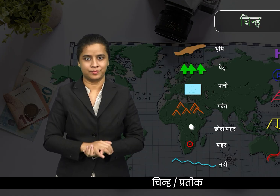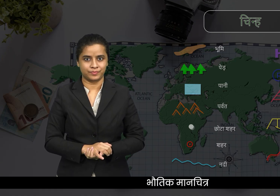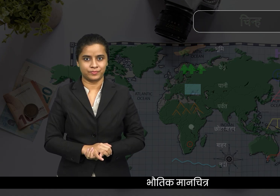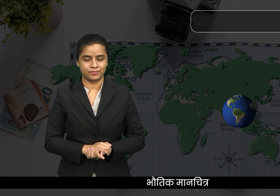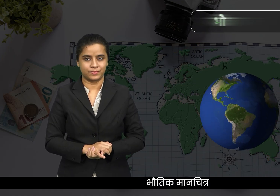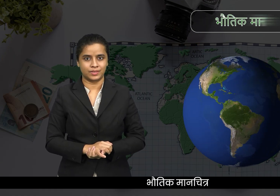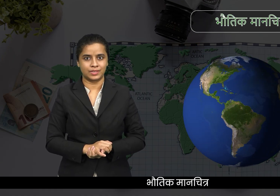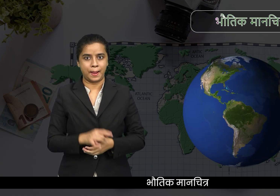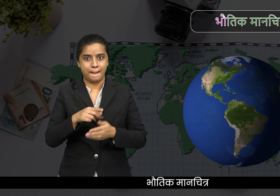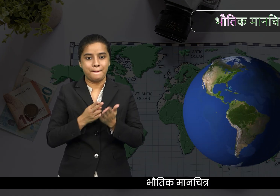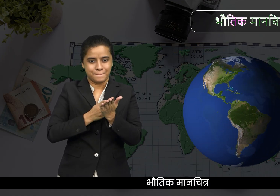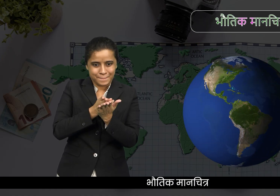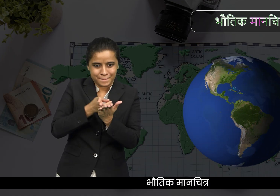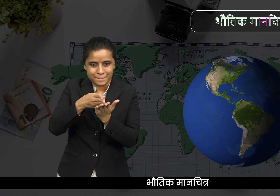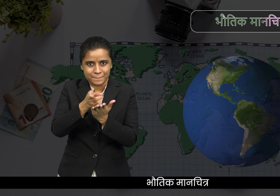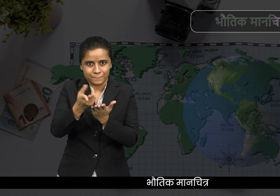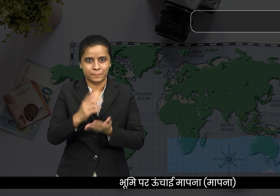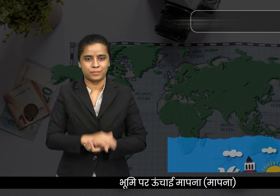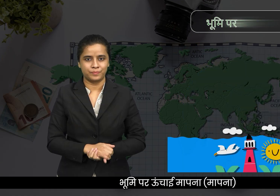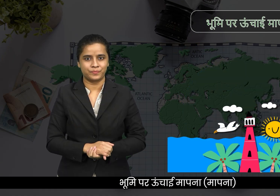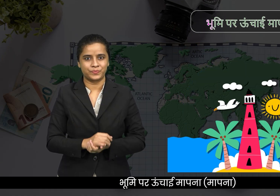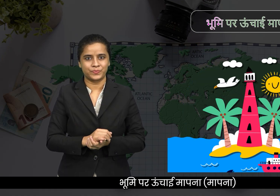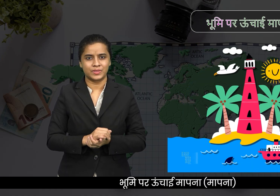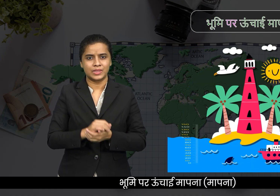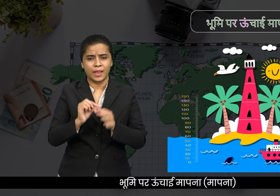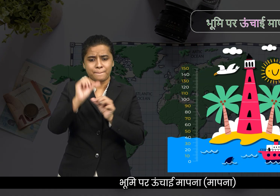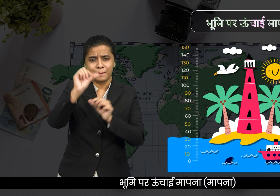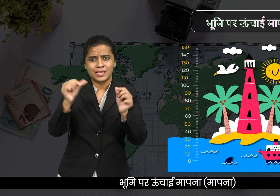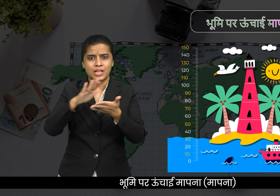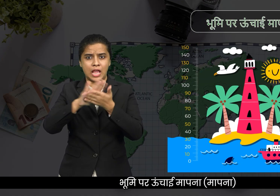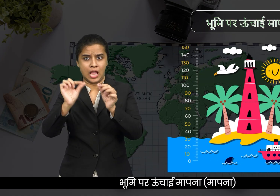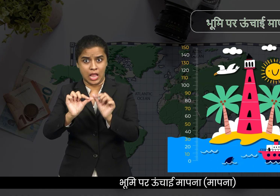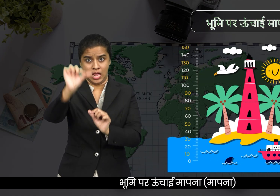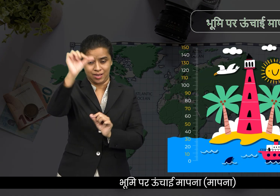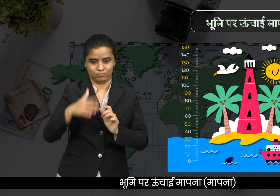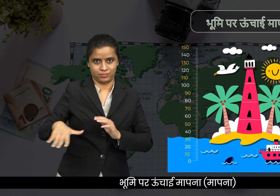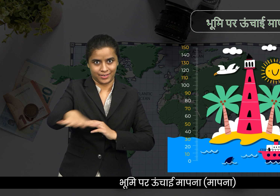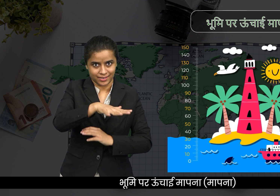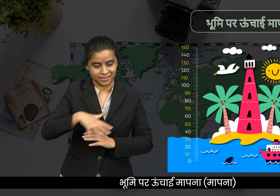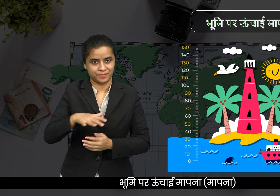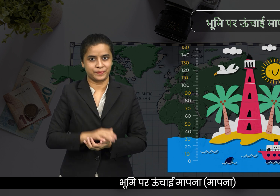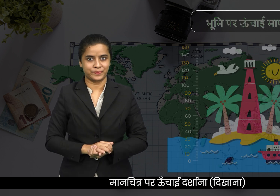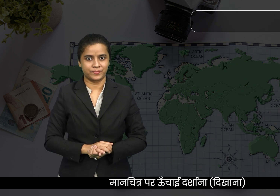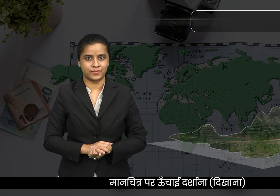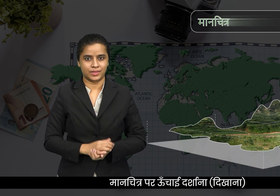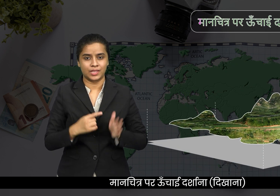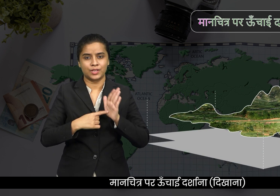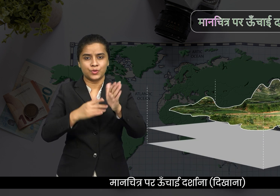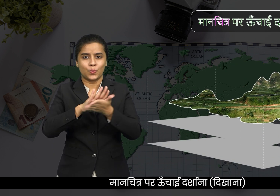दूसरा, भौतिक मानचित्र। तीसरा, भूमि पर ऊंचाई मापना। चौथा, मानचित्र